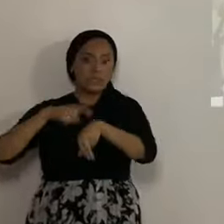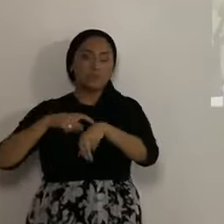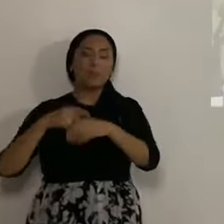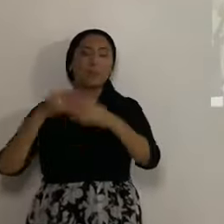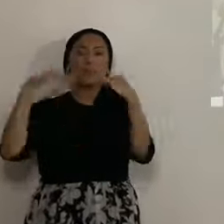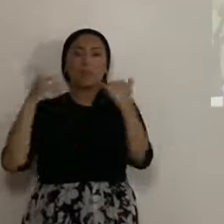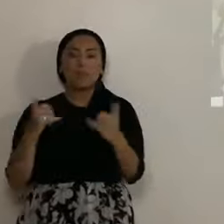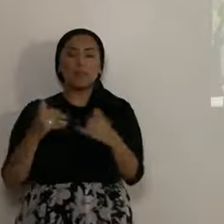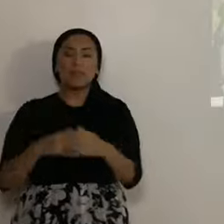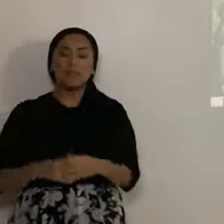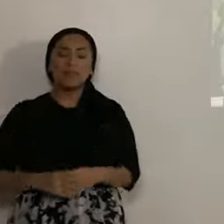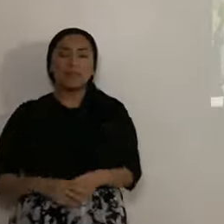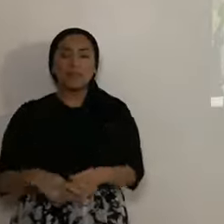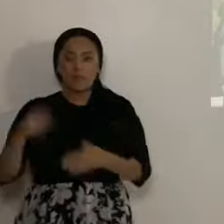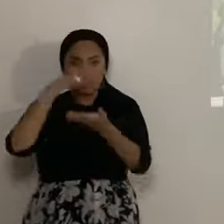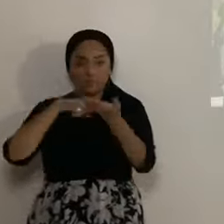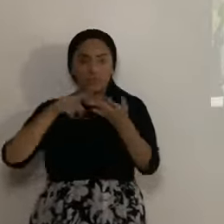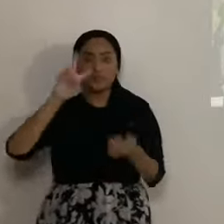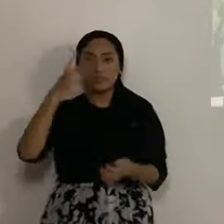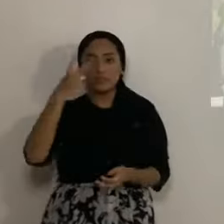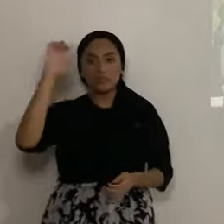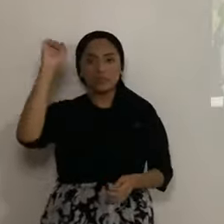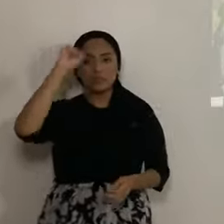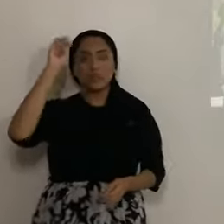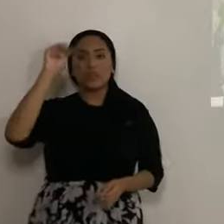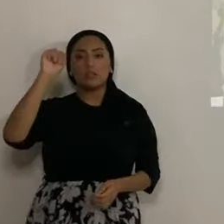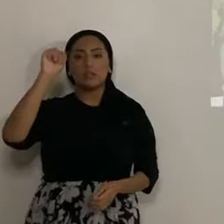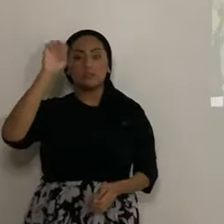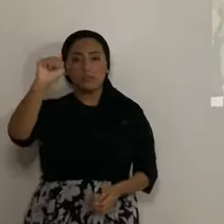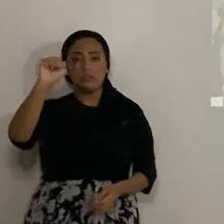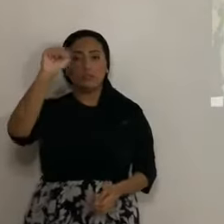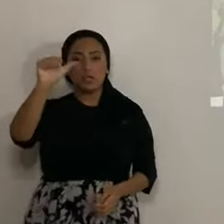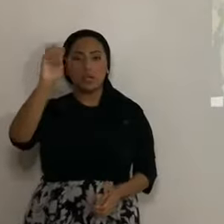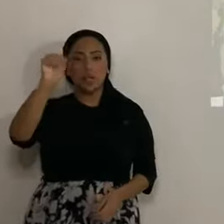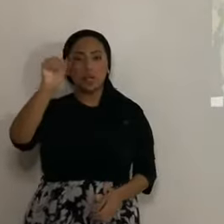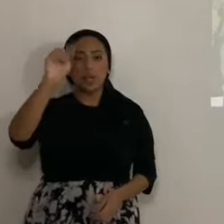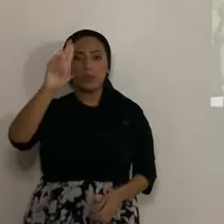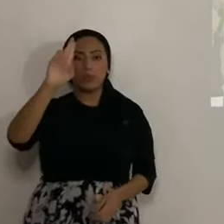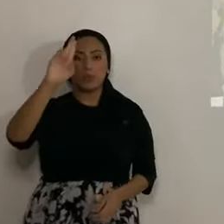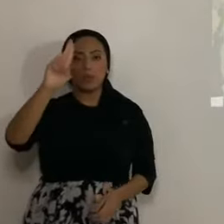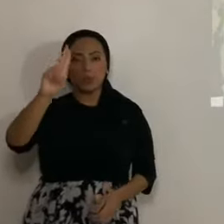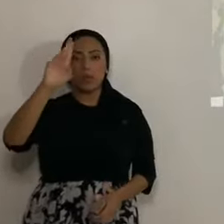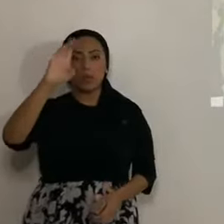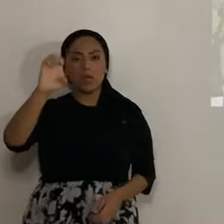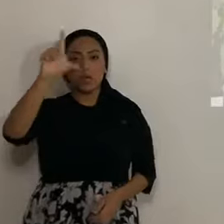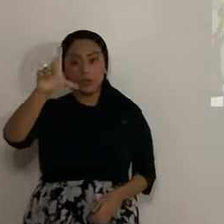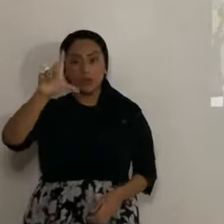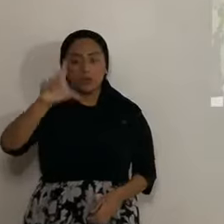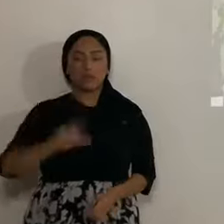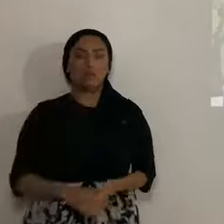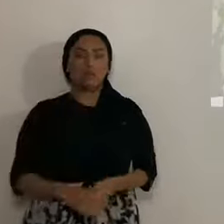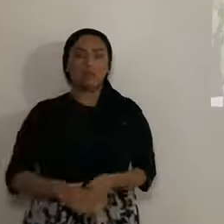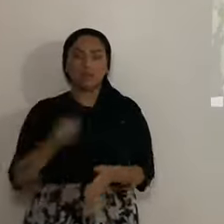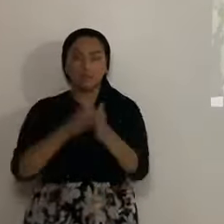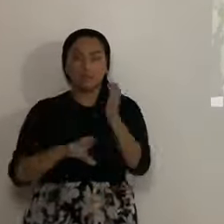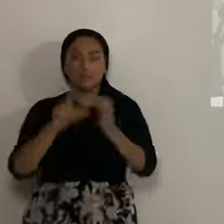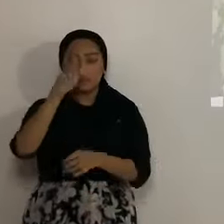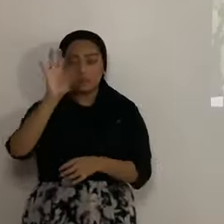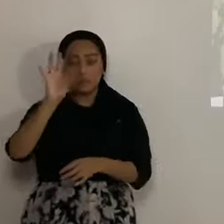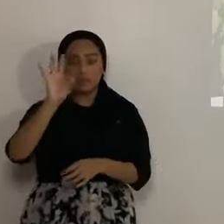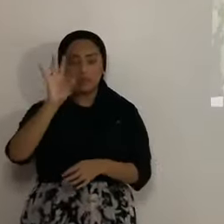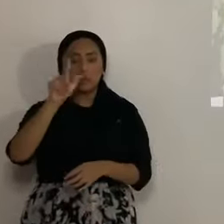Ahora, vamos a Segunda de Samuel, por favor, vamos allá a Segunda de Samuel, en el capítulo 24, ¿se acuerdan cuando lo